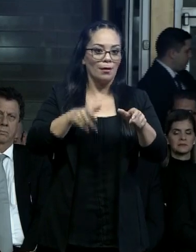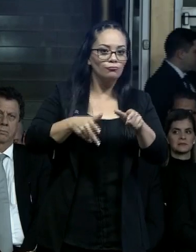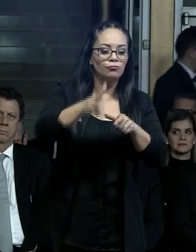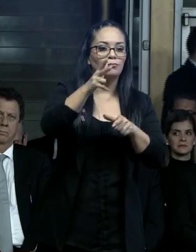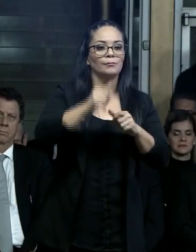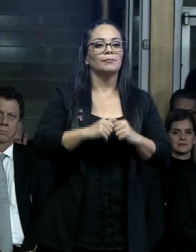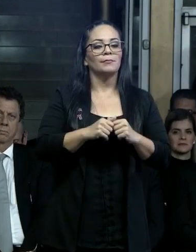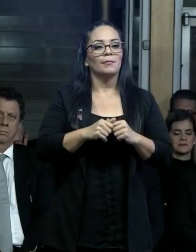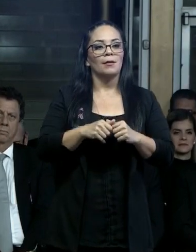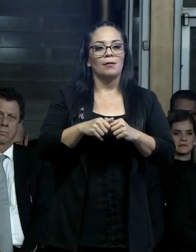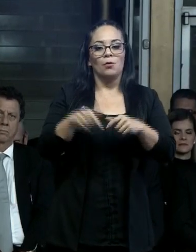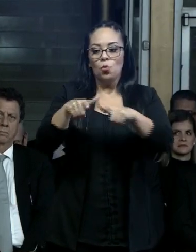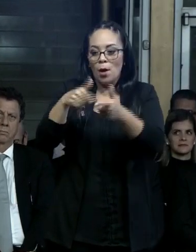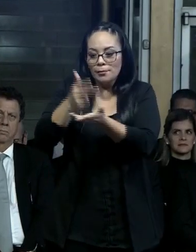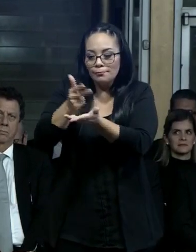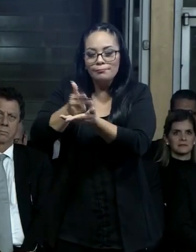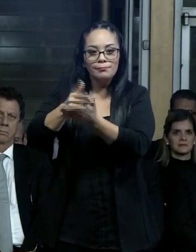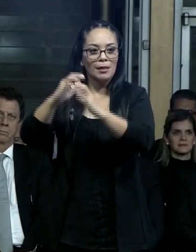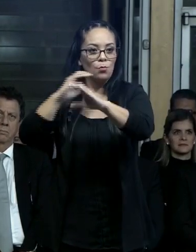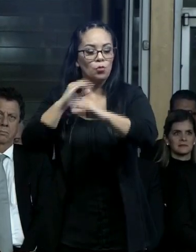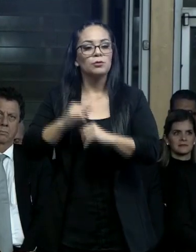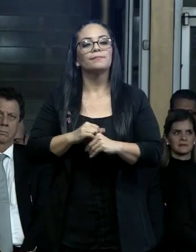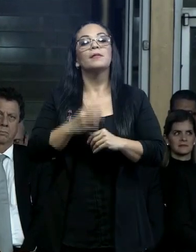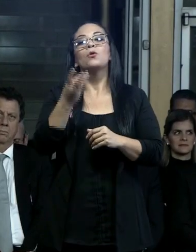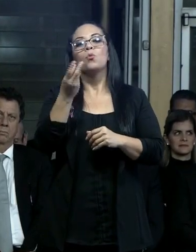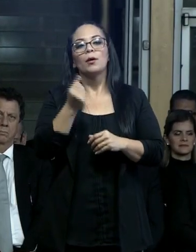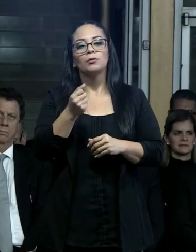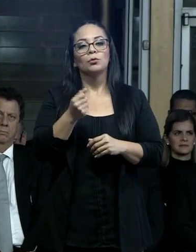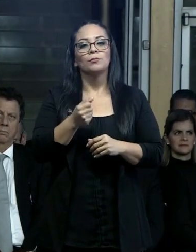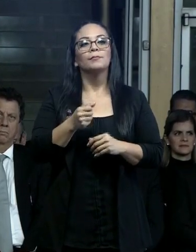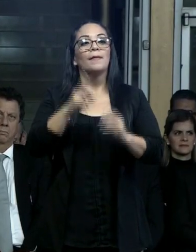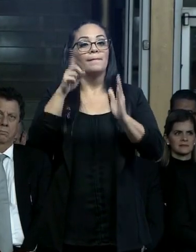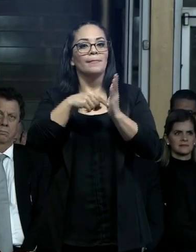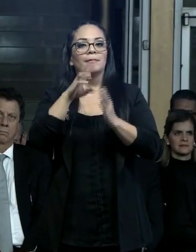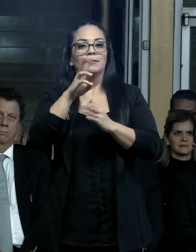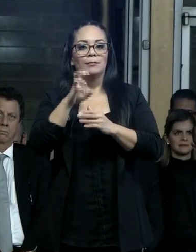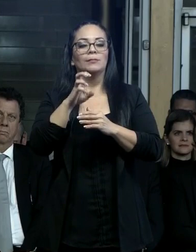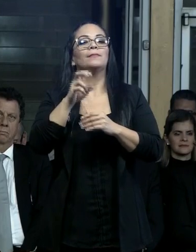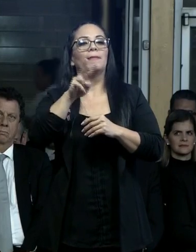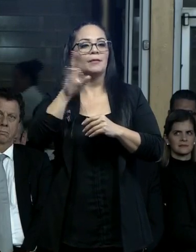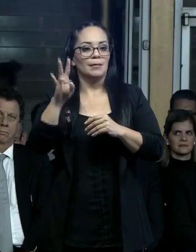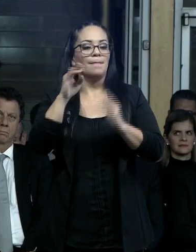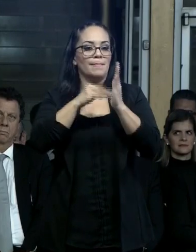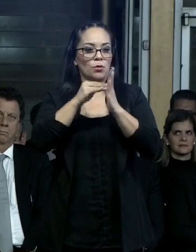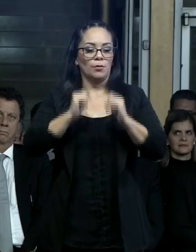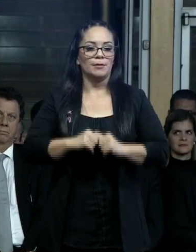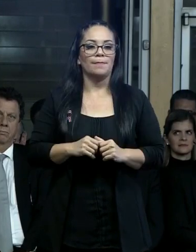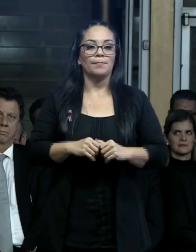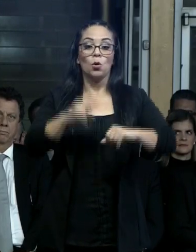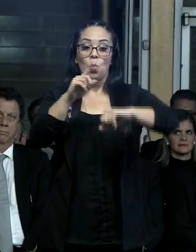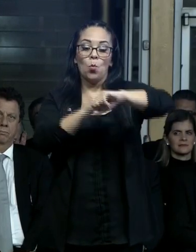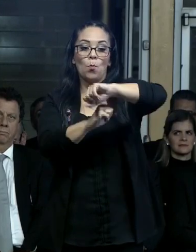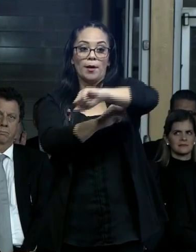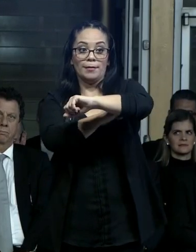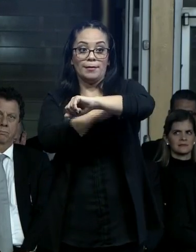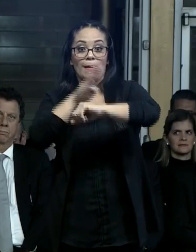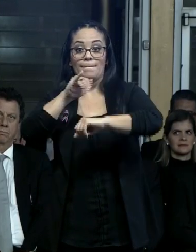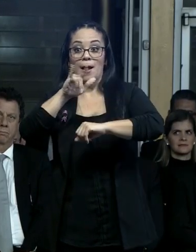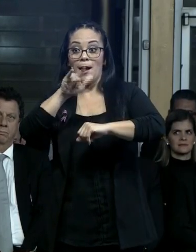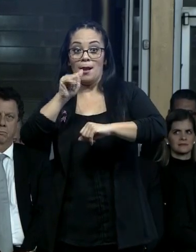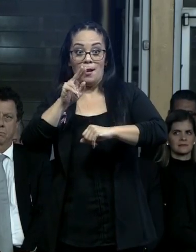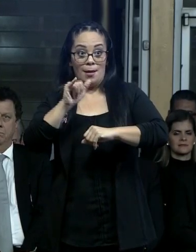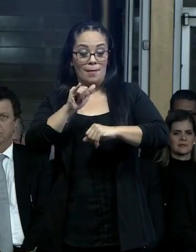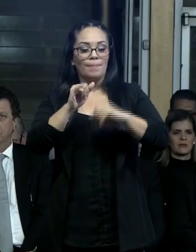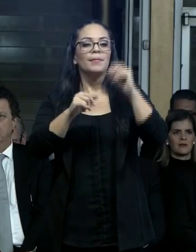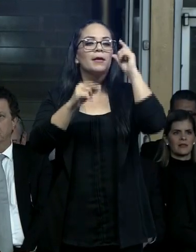de autobús, una inversión de 1.617 millones. El puente Bailey del